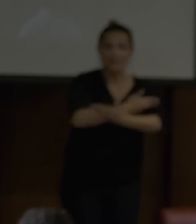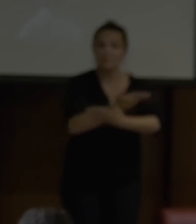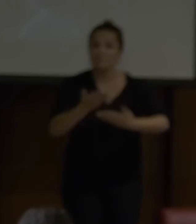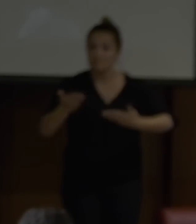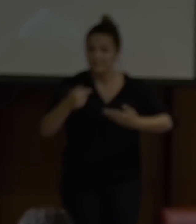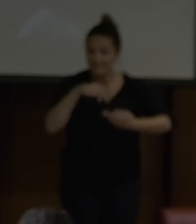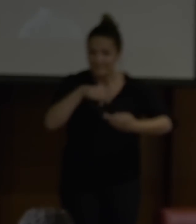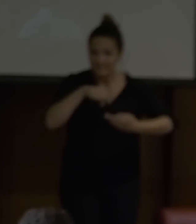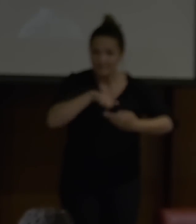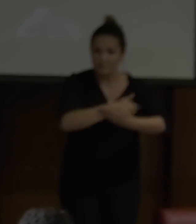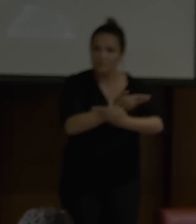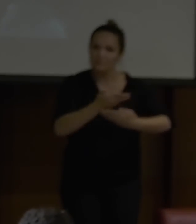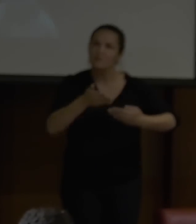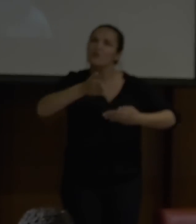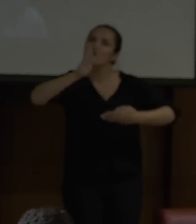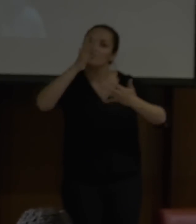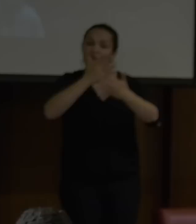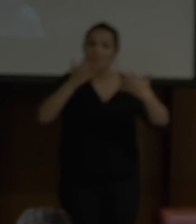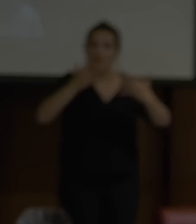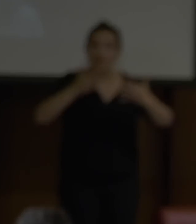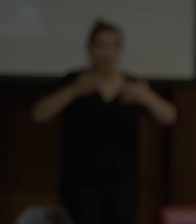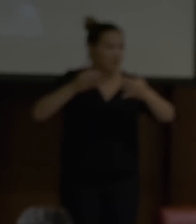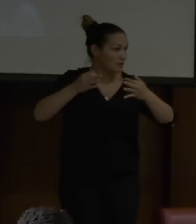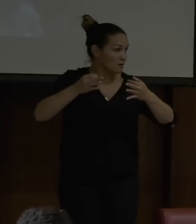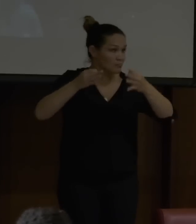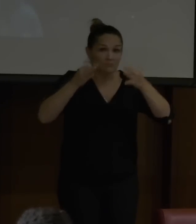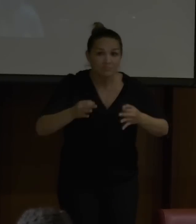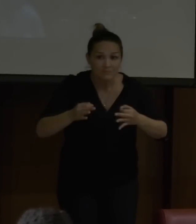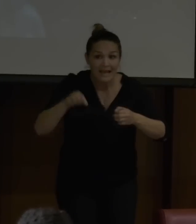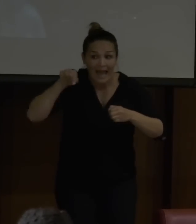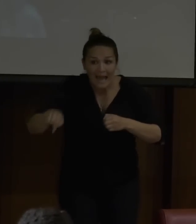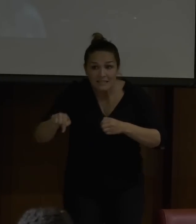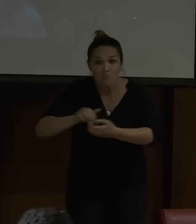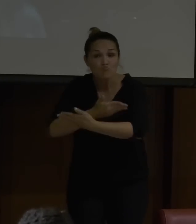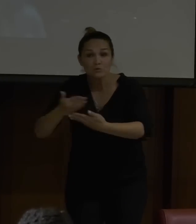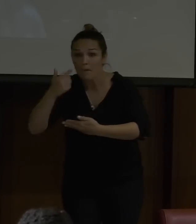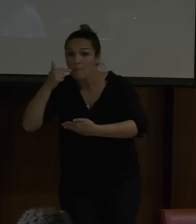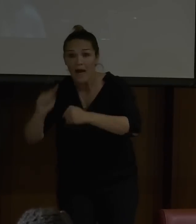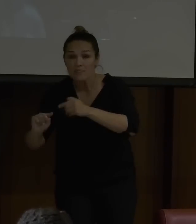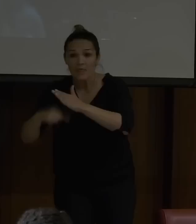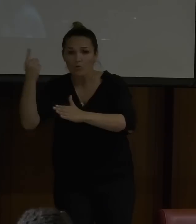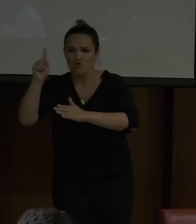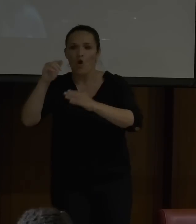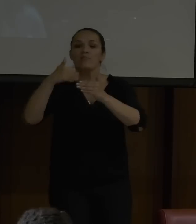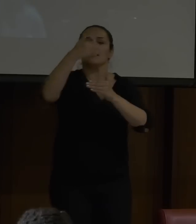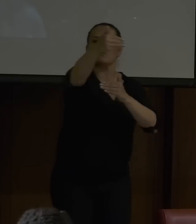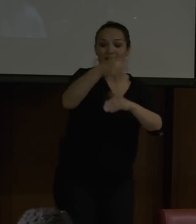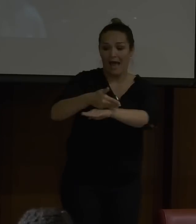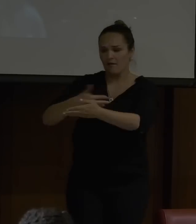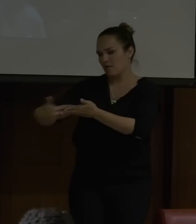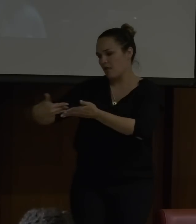canción no fue la que compuso Leandro en ese momento, fue otra, porque esta la compuso pues mucho más